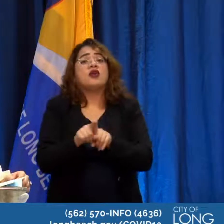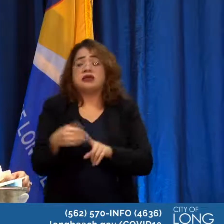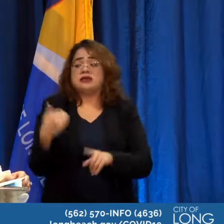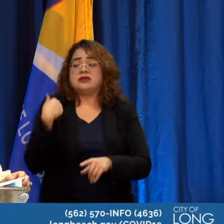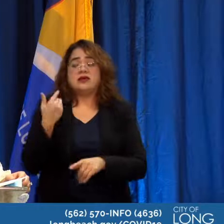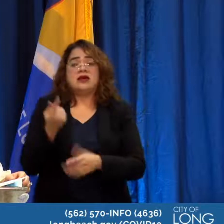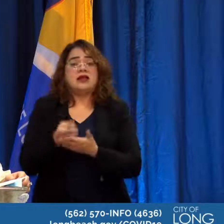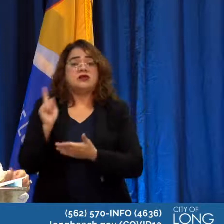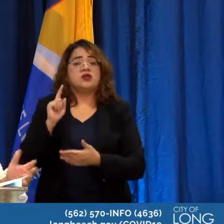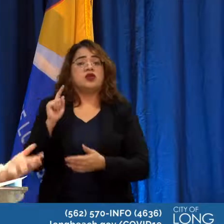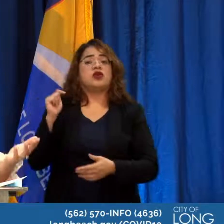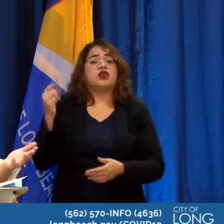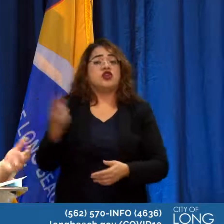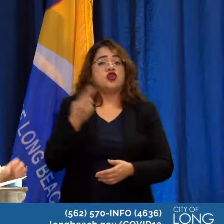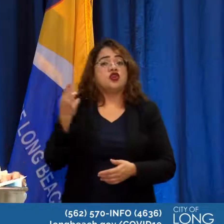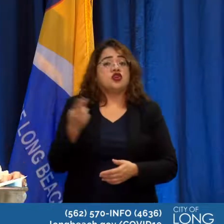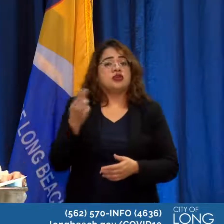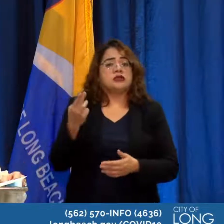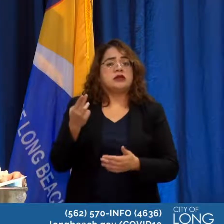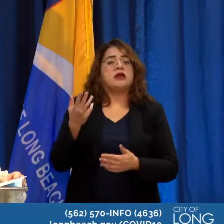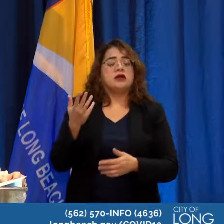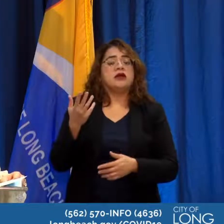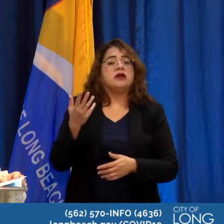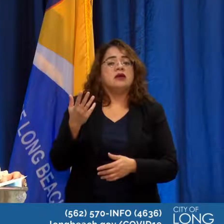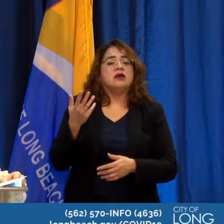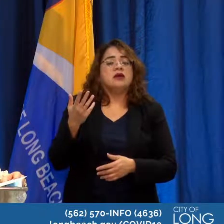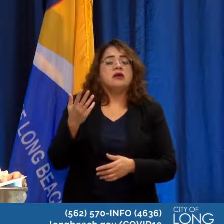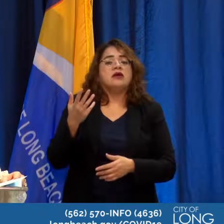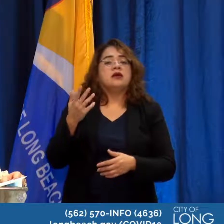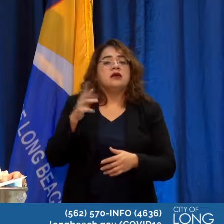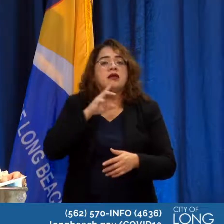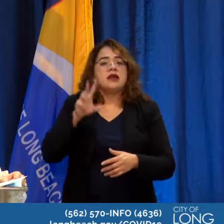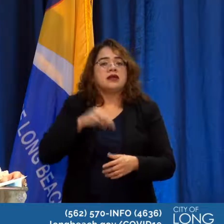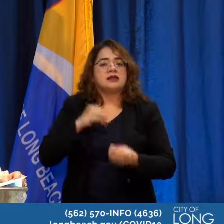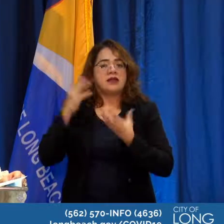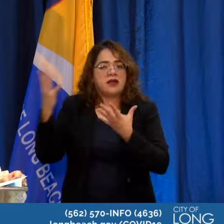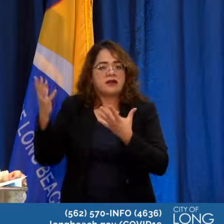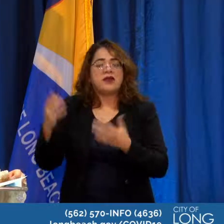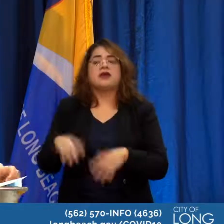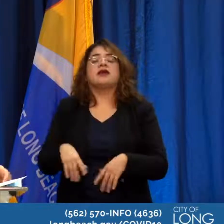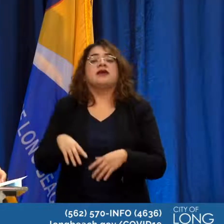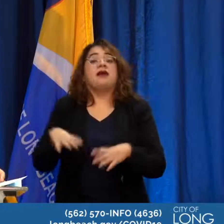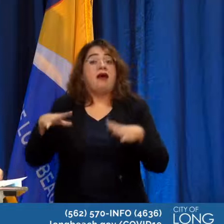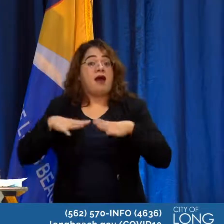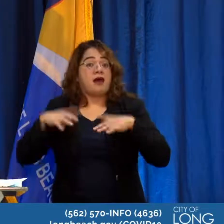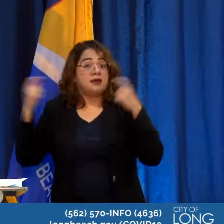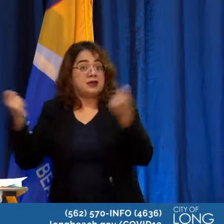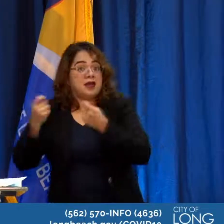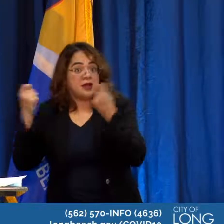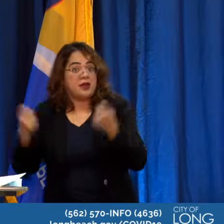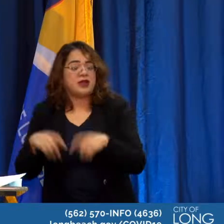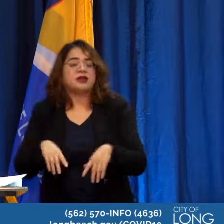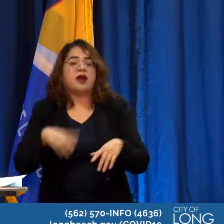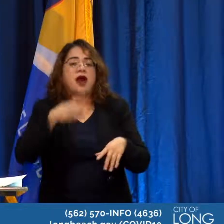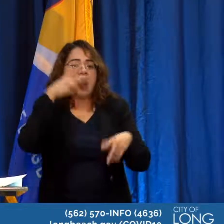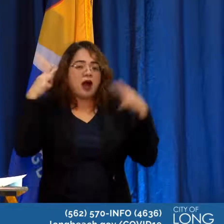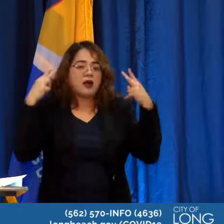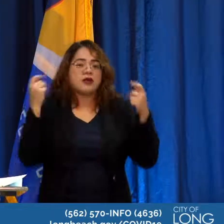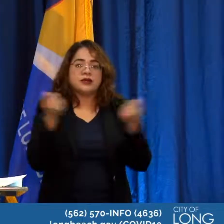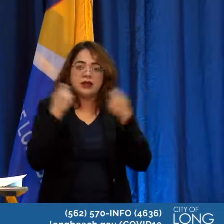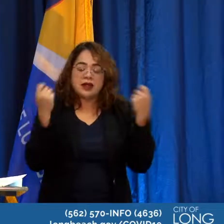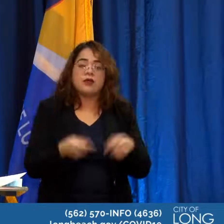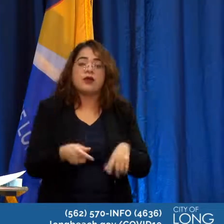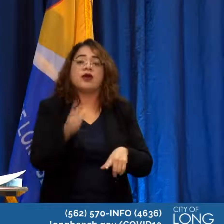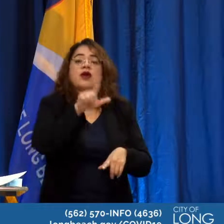jueves pasado, y los juegos de campeonatos de los Dodgers y Lakers también causó para un incremento